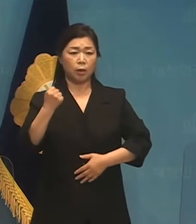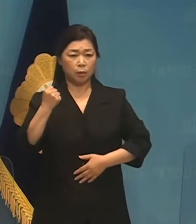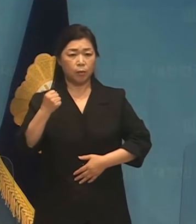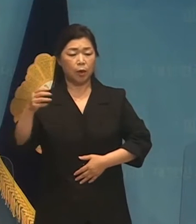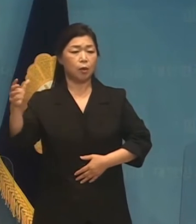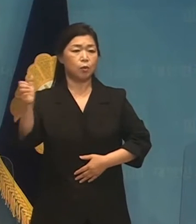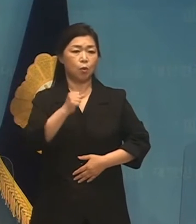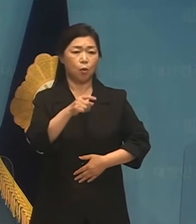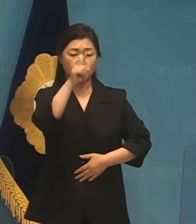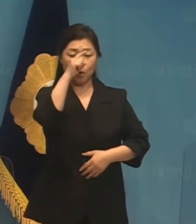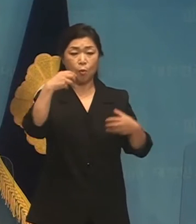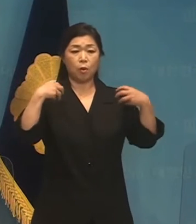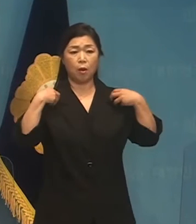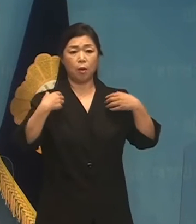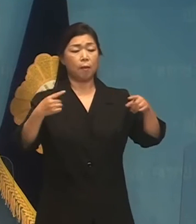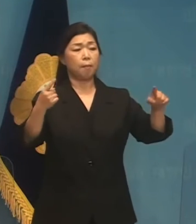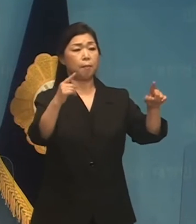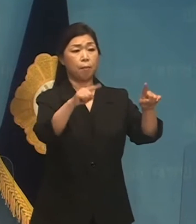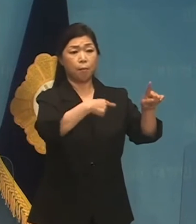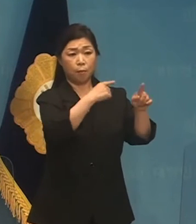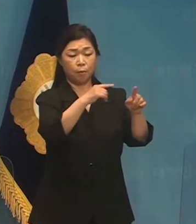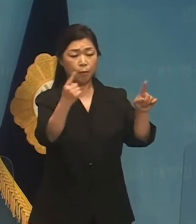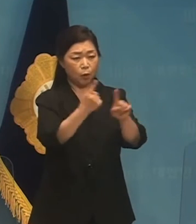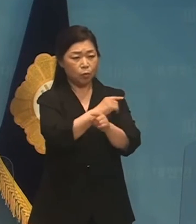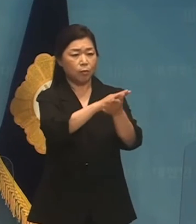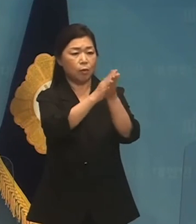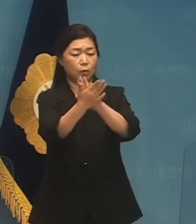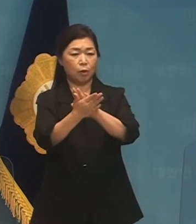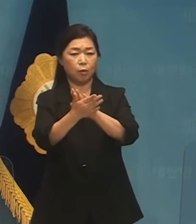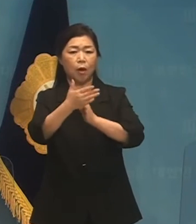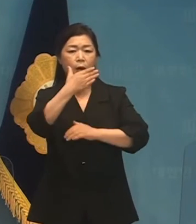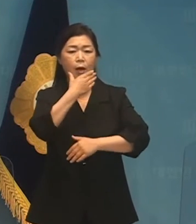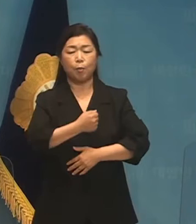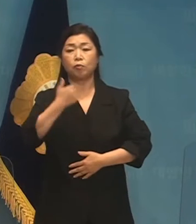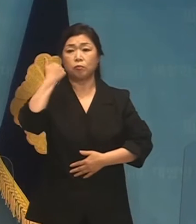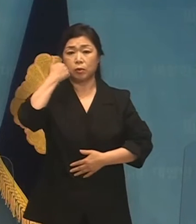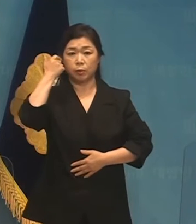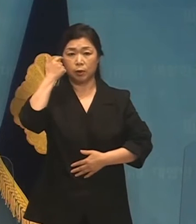국민의힘으로 정부를 바꾼다고 누가 더 행복해지겠습니까?